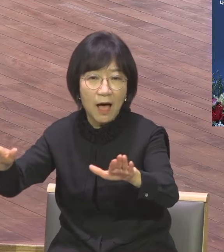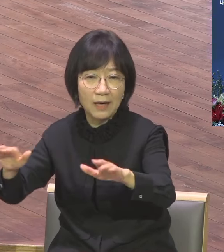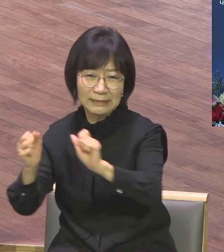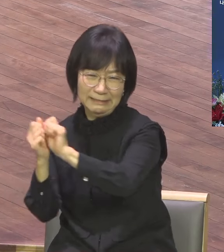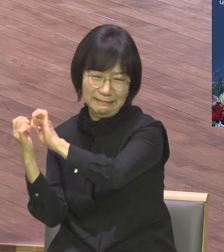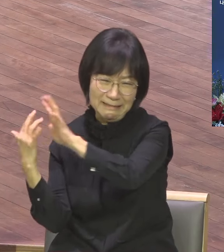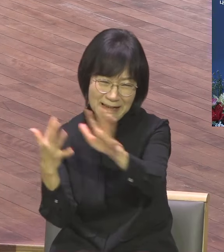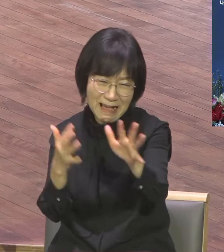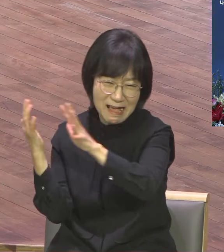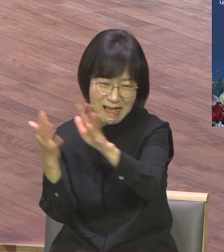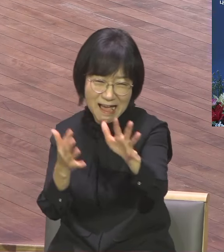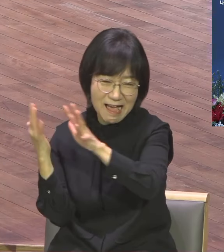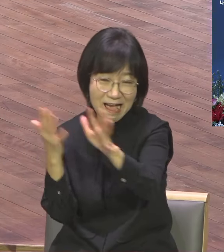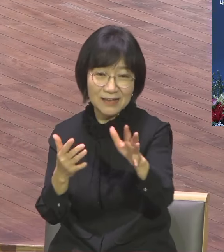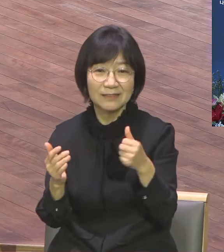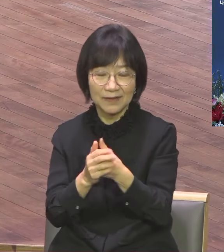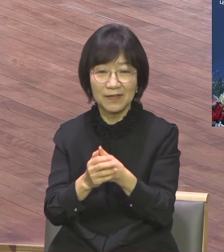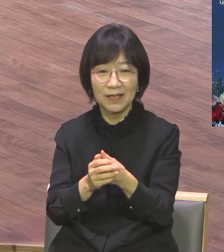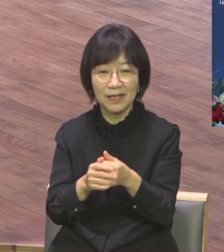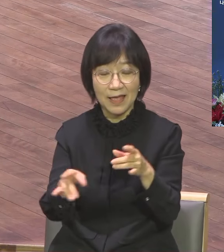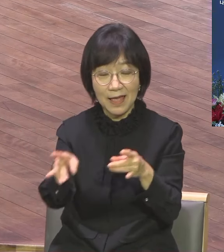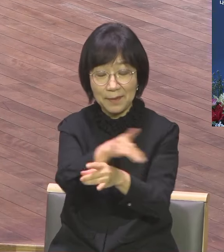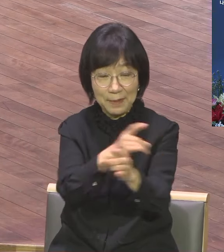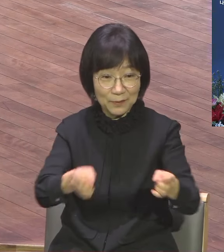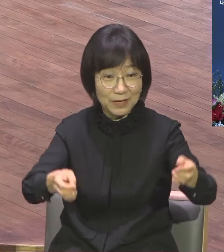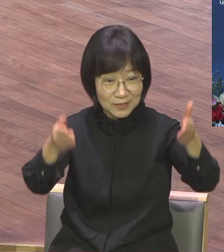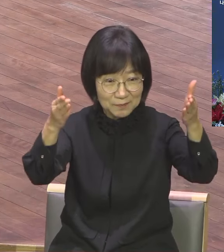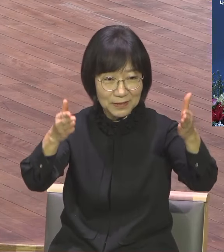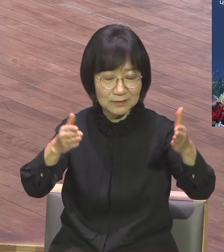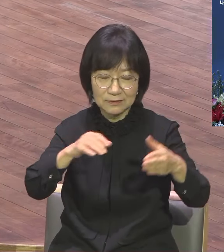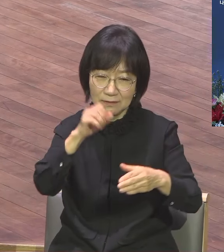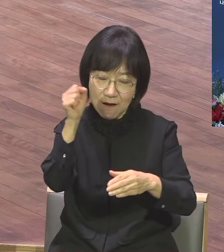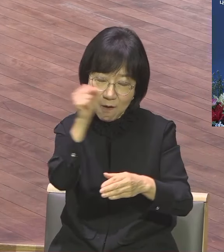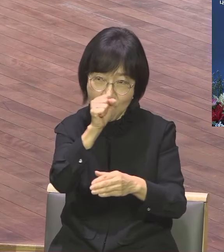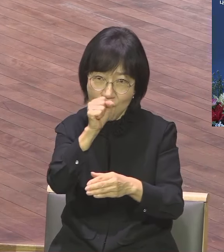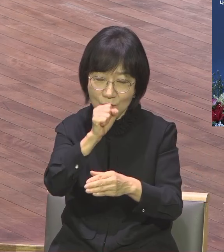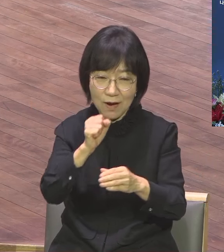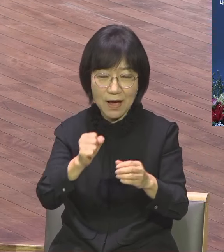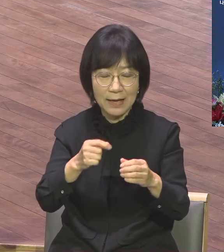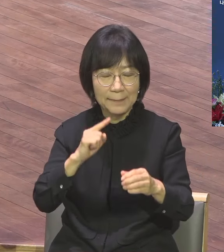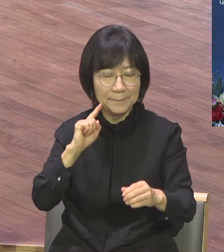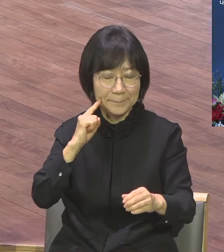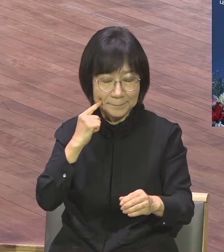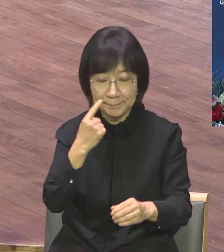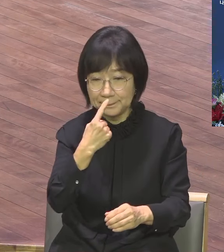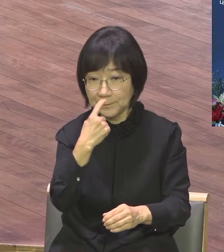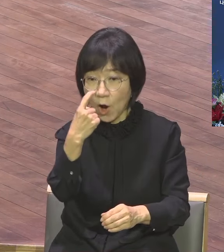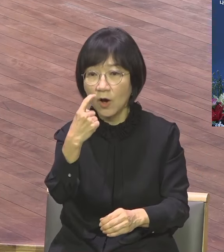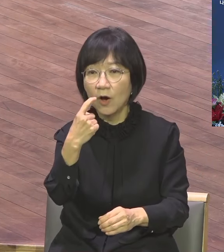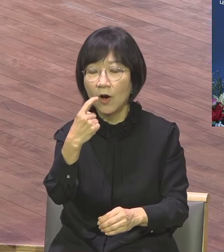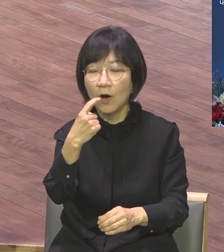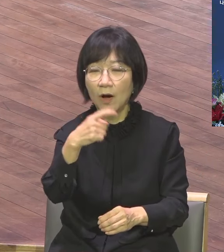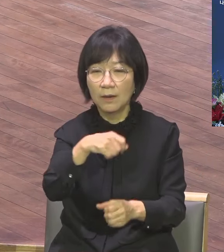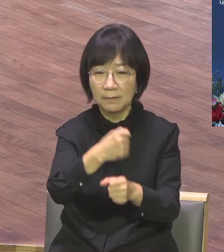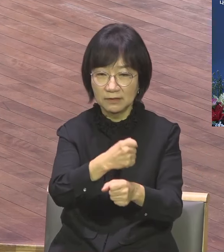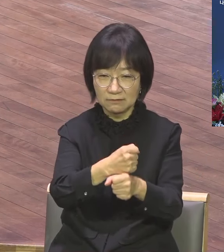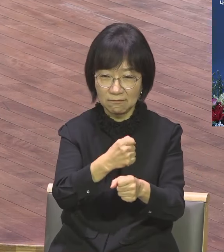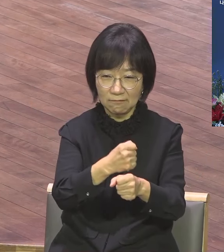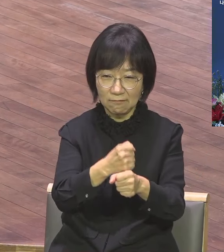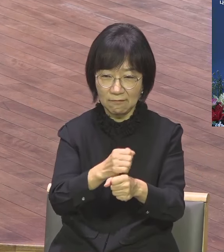백화점마다 사활을 걸고 준비를 합니다. 이 핫플레이스에 뭐냐? 사람들이 제일 많이 모이는 인기 있는